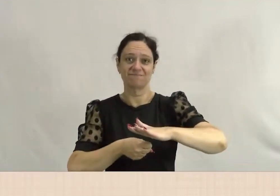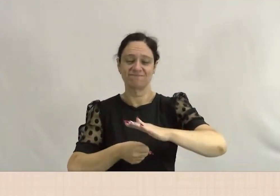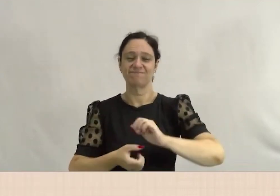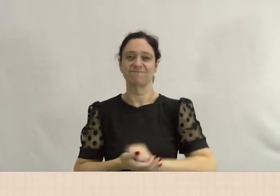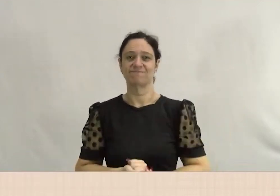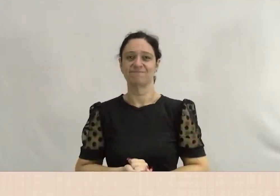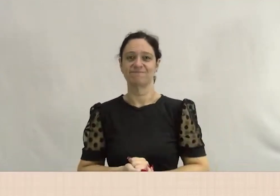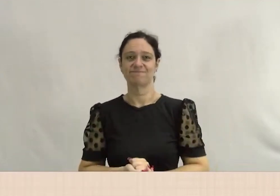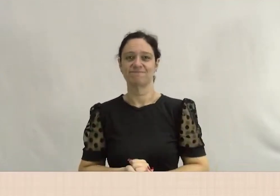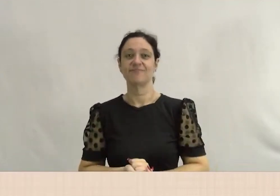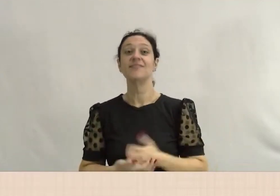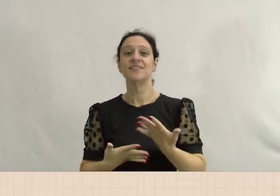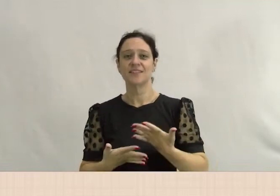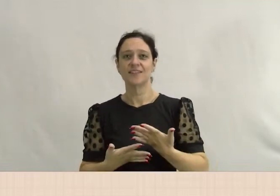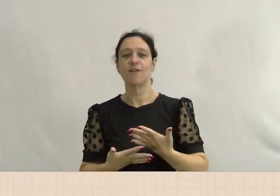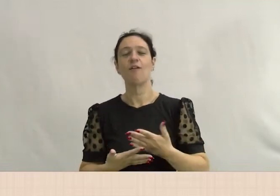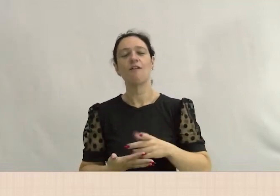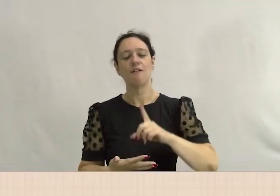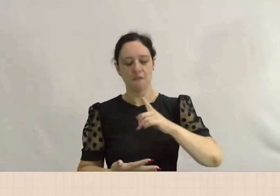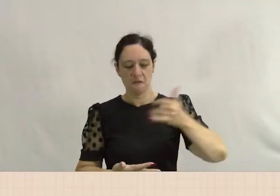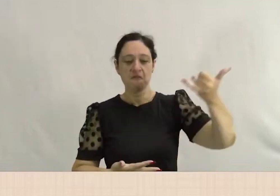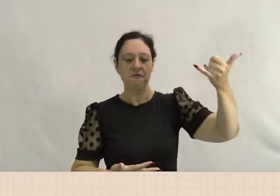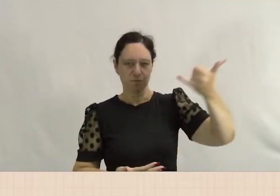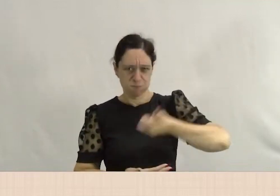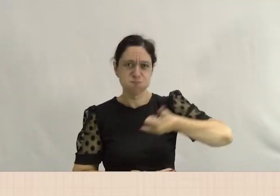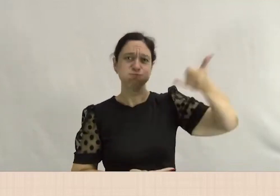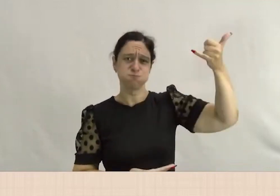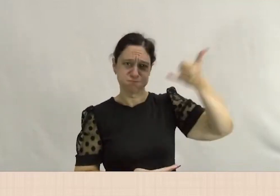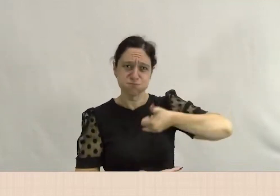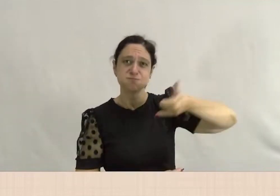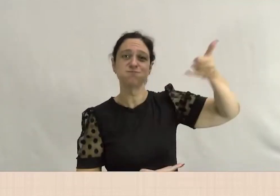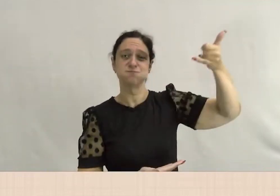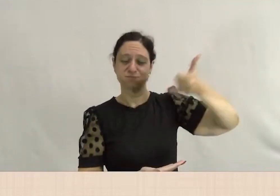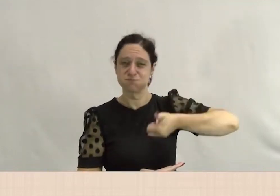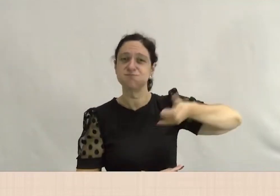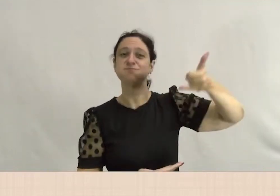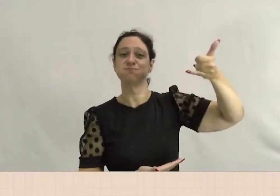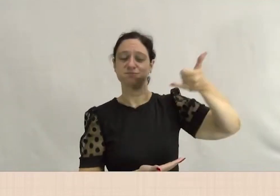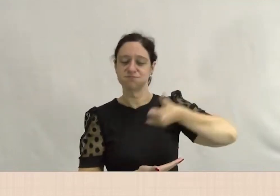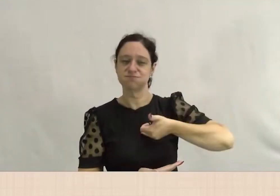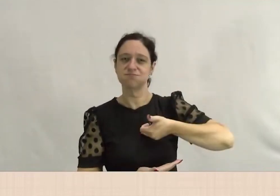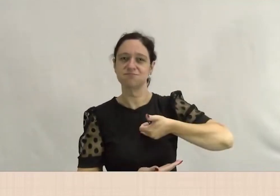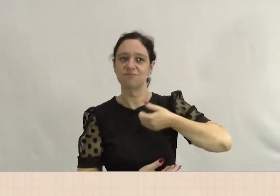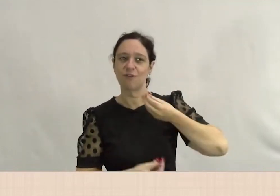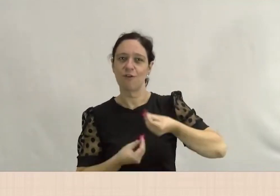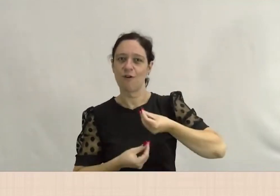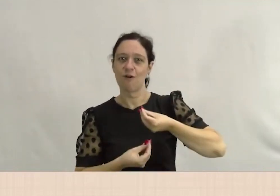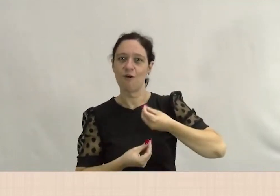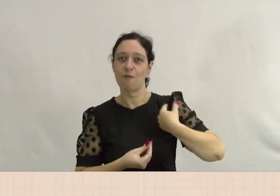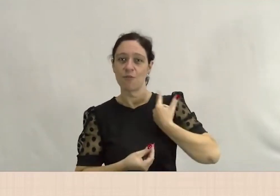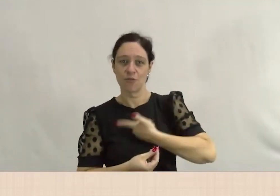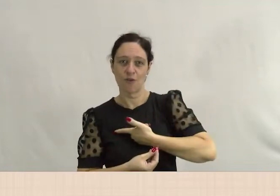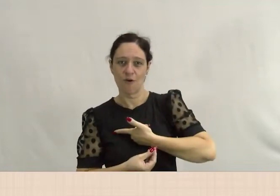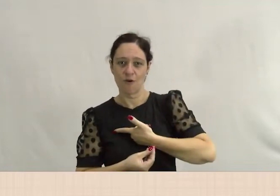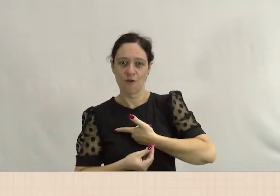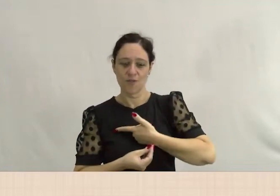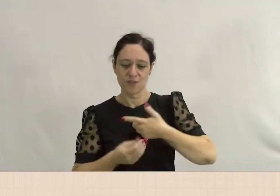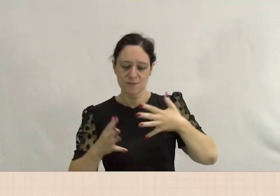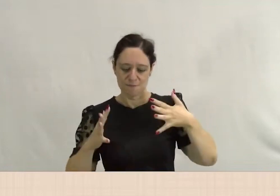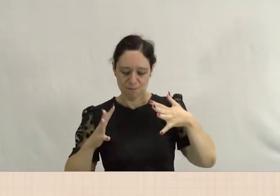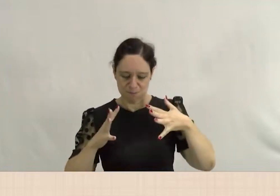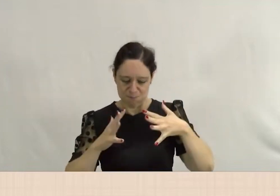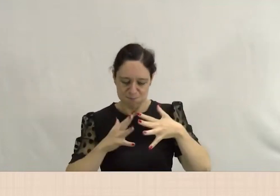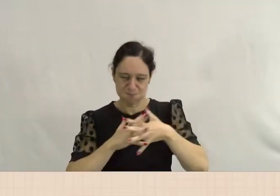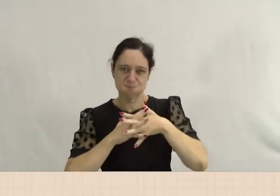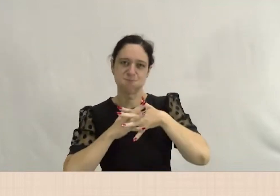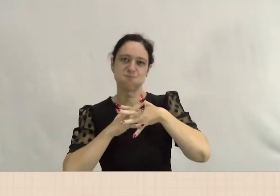Enquanto Ele vai nos preenchendo com toda a realidade de Deus, irmãos, Ele vai nos entrelaçando.